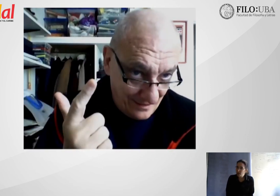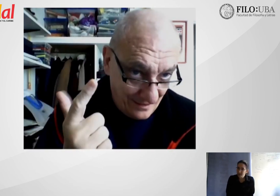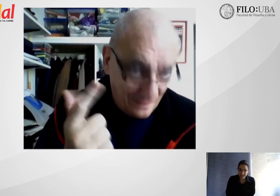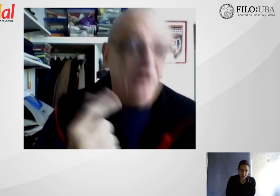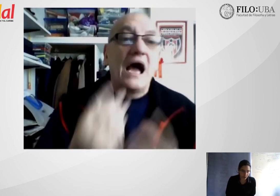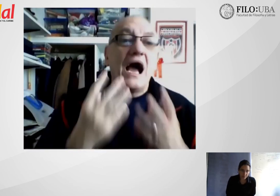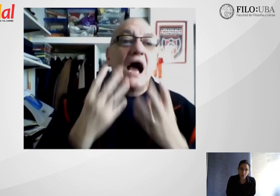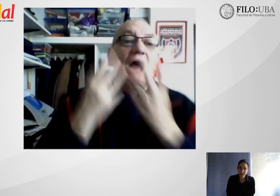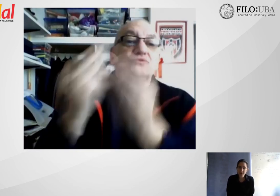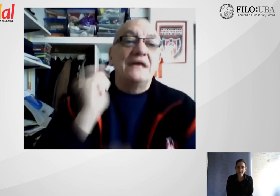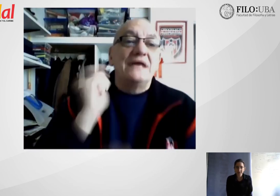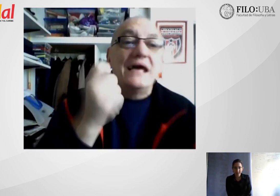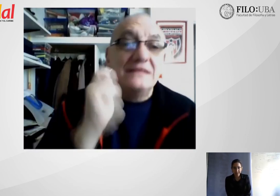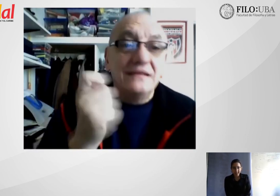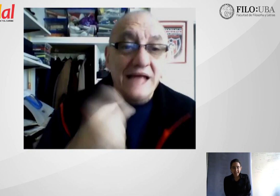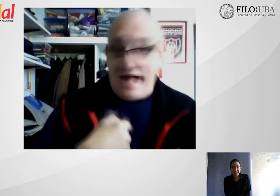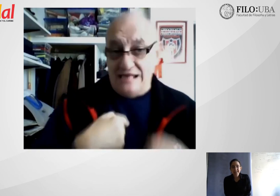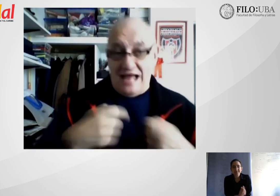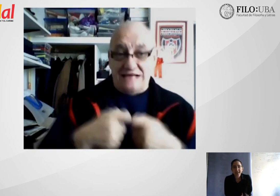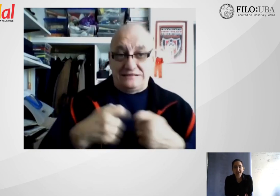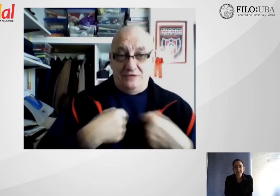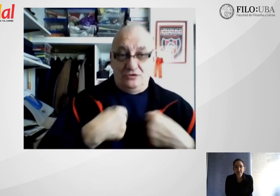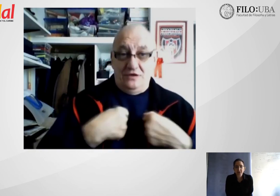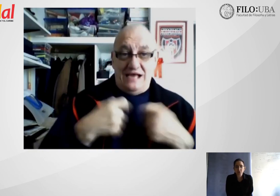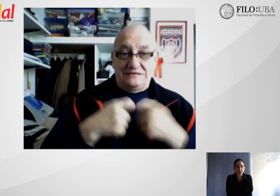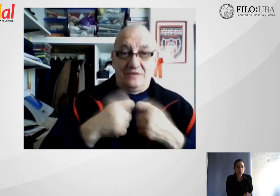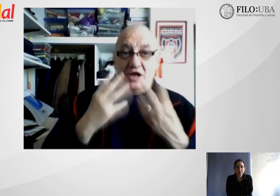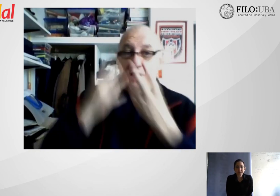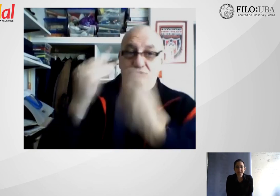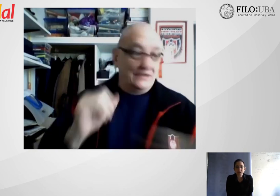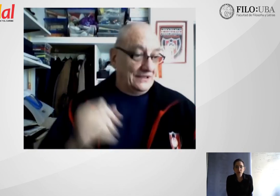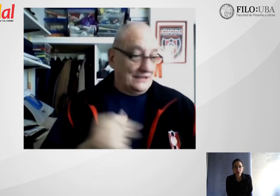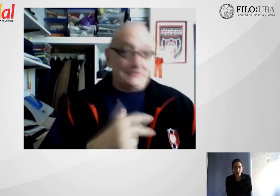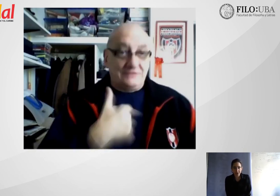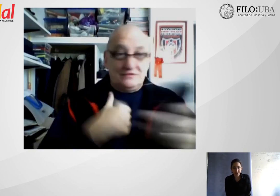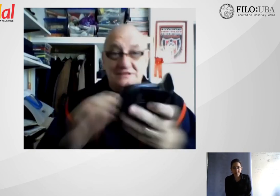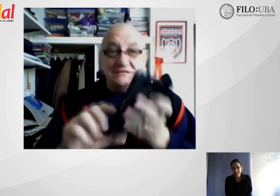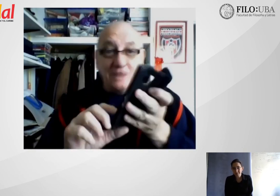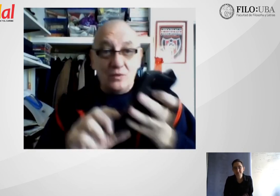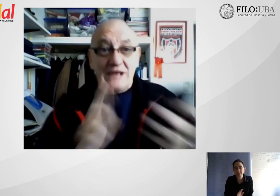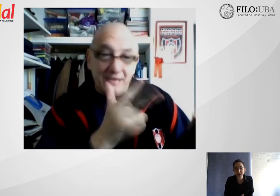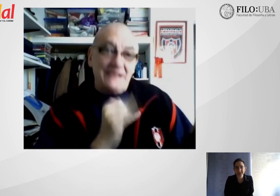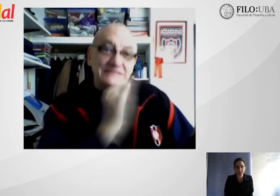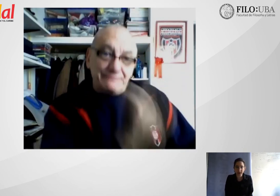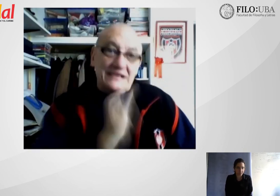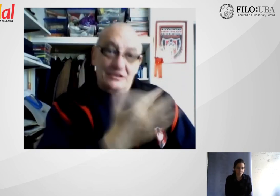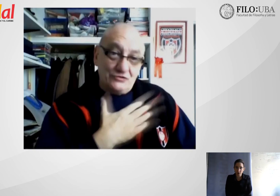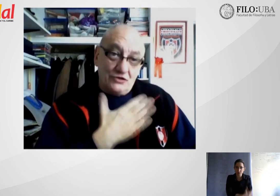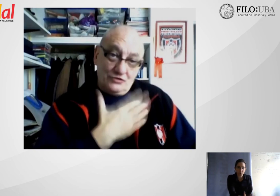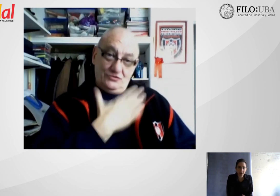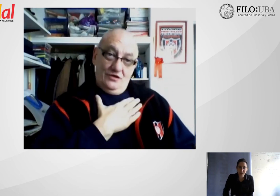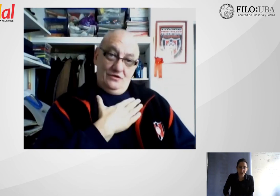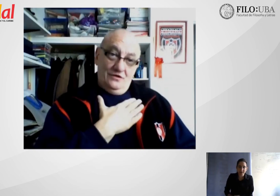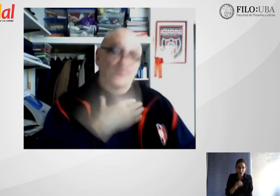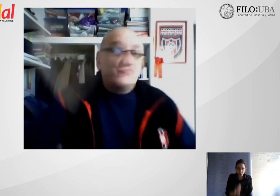Prácticamente no tiene acceso a la información. ¿Y de quién recibe ayuda? Solamente de nosotros como ASAM, por el celular,